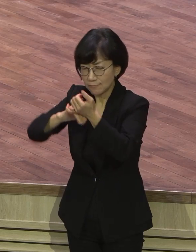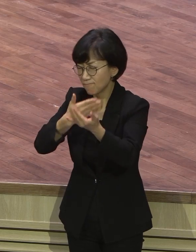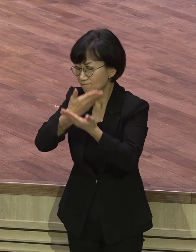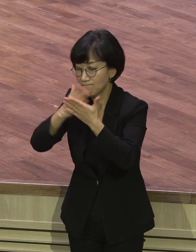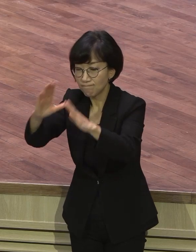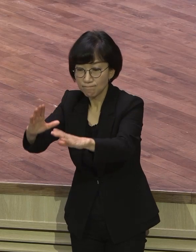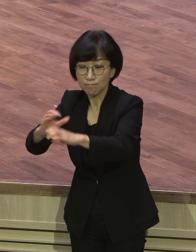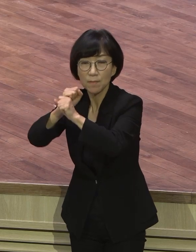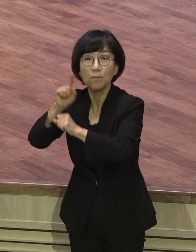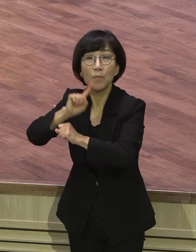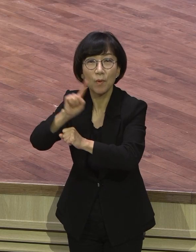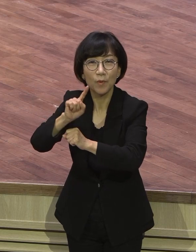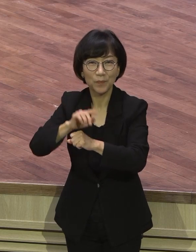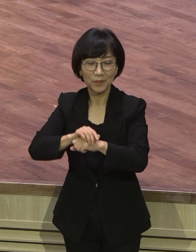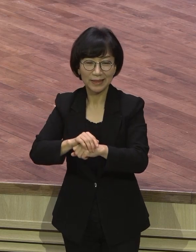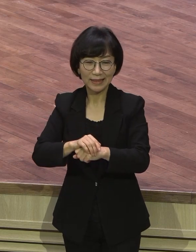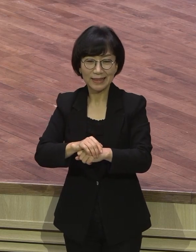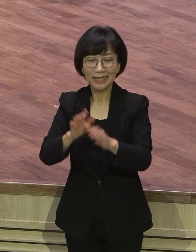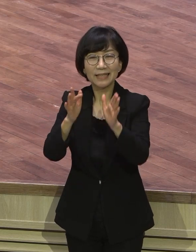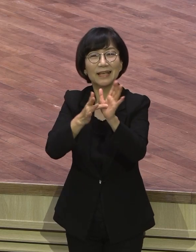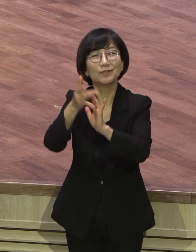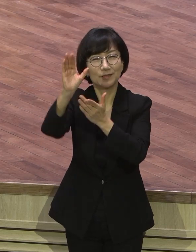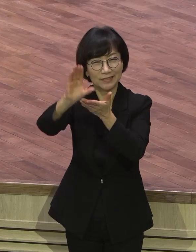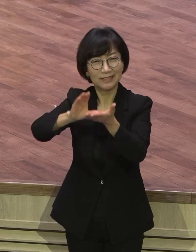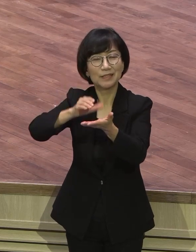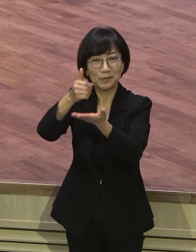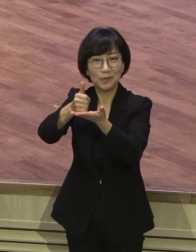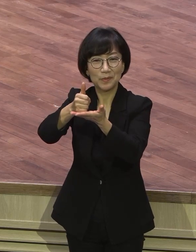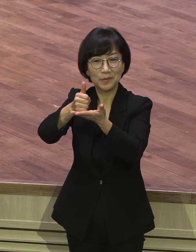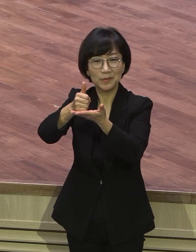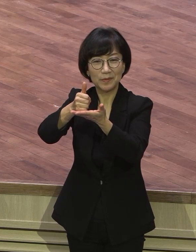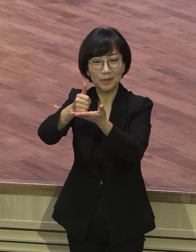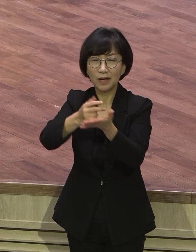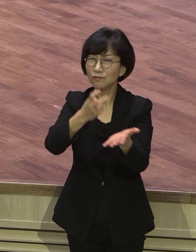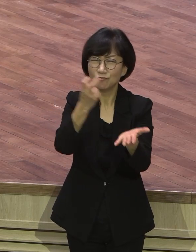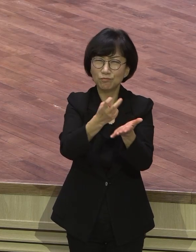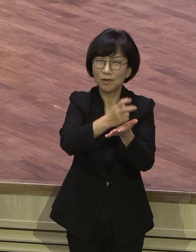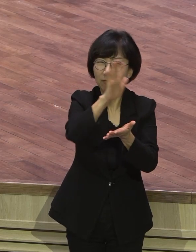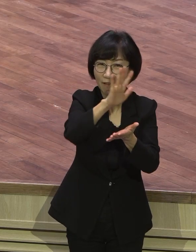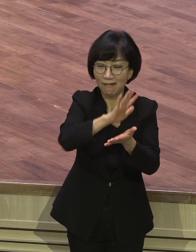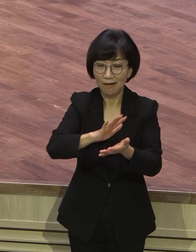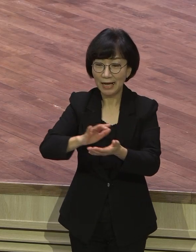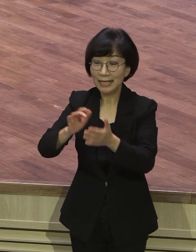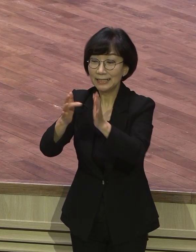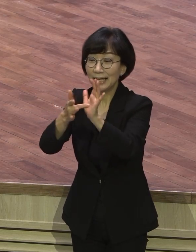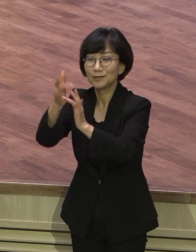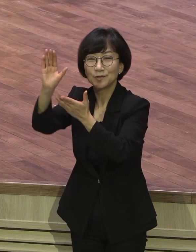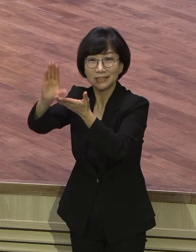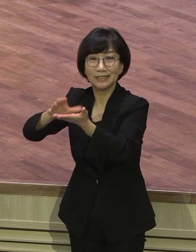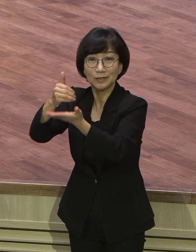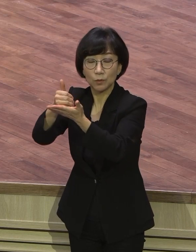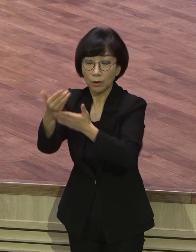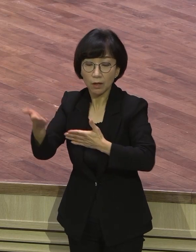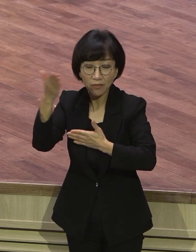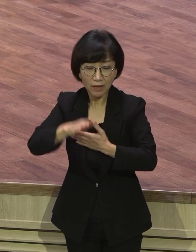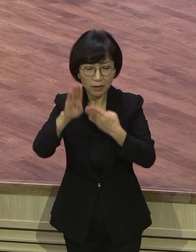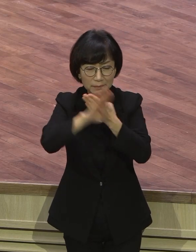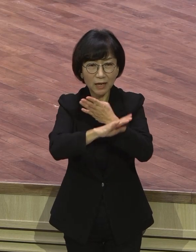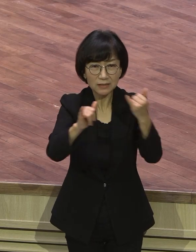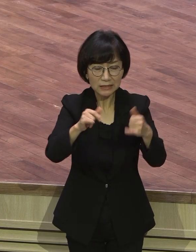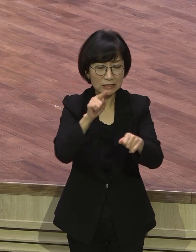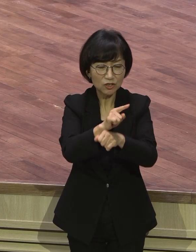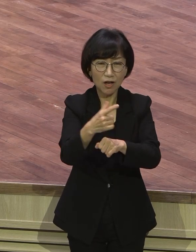그 구약성계 핵심이 뭐냐 예수 그리스로 였어요. 예수 그리스로 였는데 이거를 잘못 해석한 거요. 그 이유가